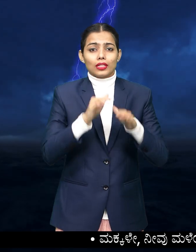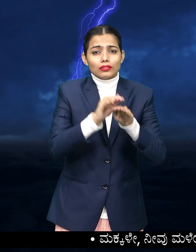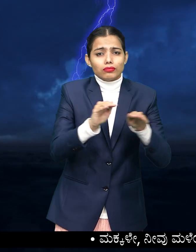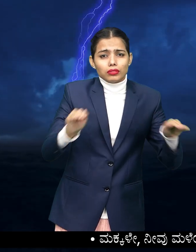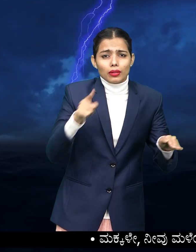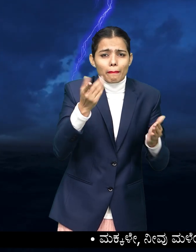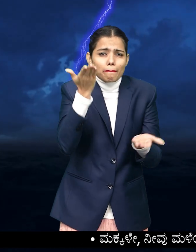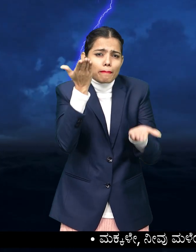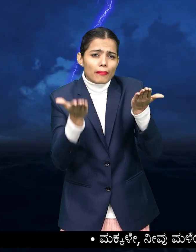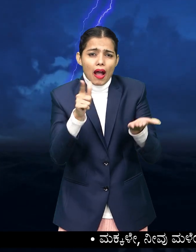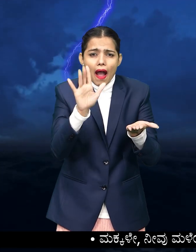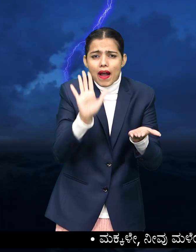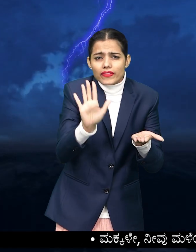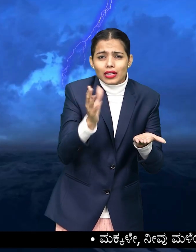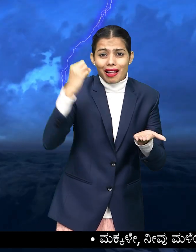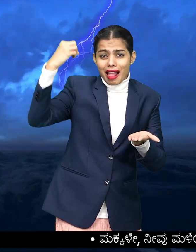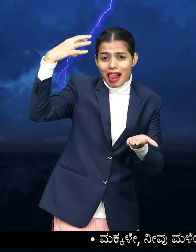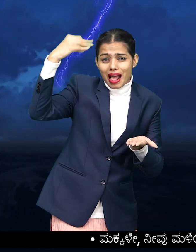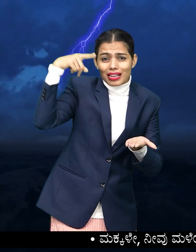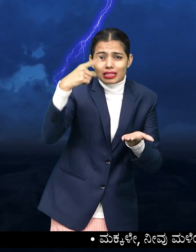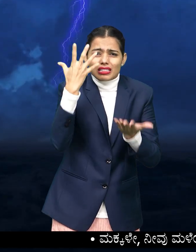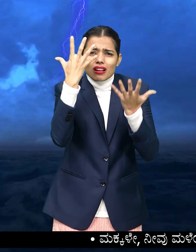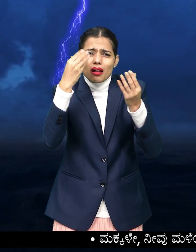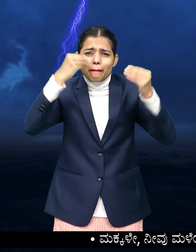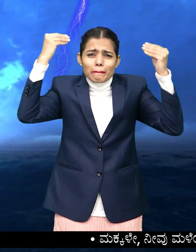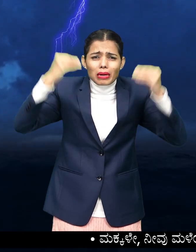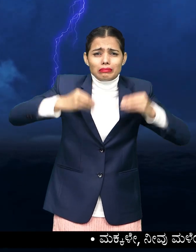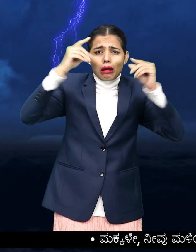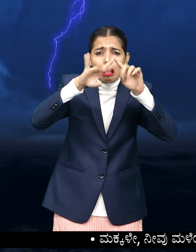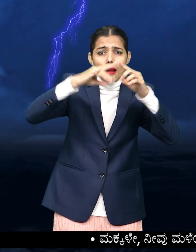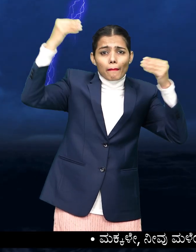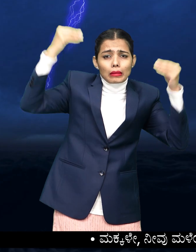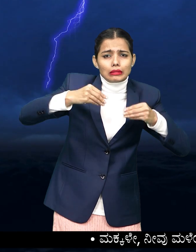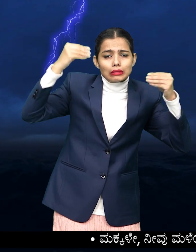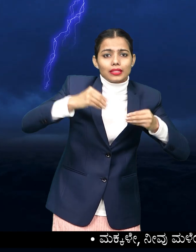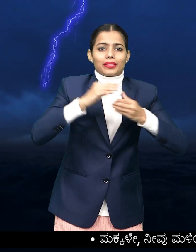ಮಕ್ಕಳೇ, ನೀವು ಮಳೆಯ ಸಮಯದಲ್ಲಿ ಮಿಂಚನ್ನು ನೋಡಿರಬಹುದು.